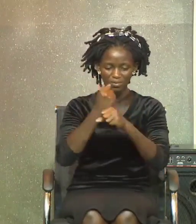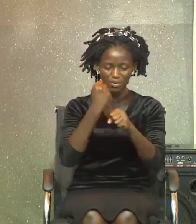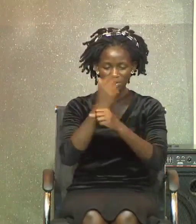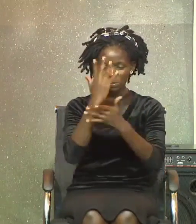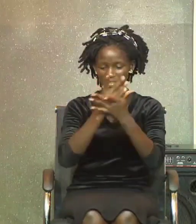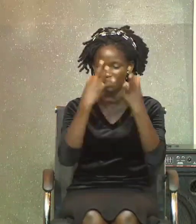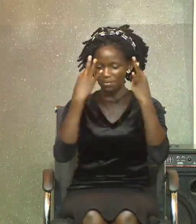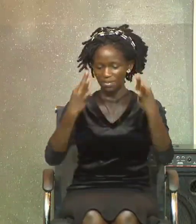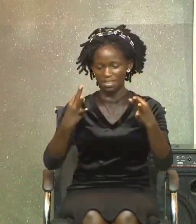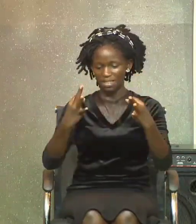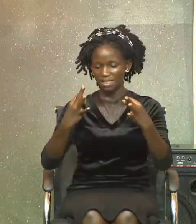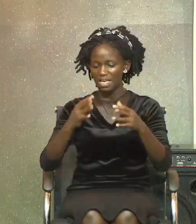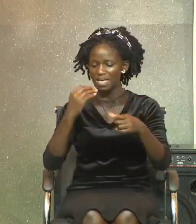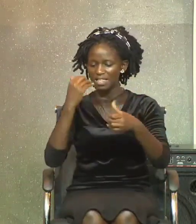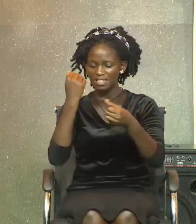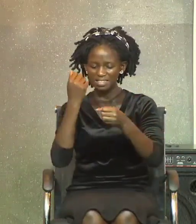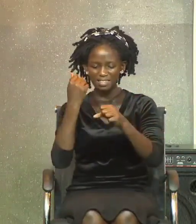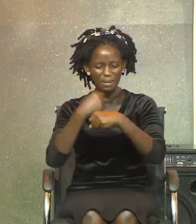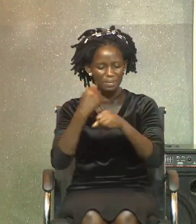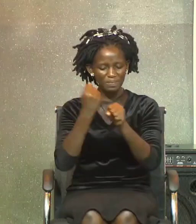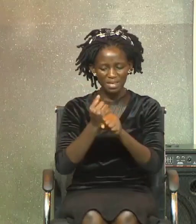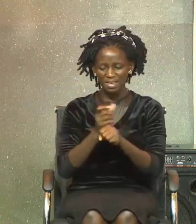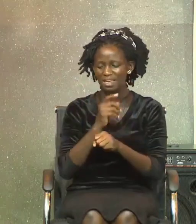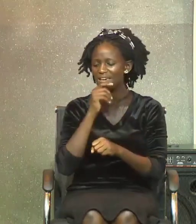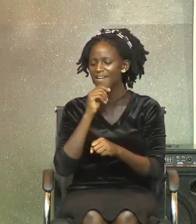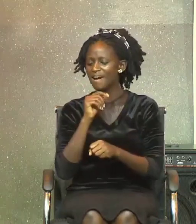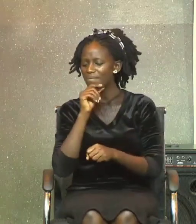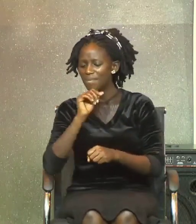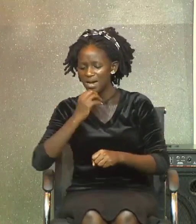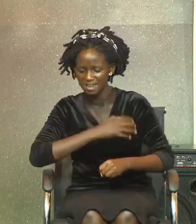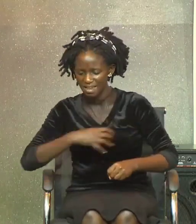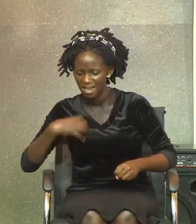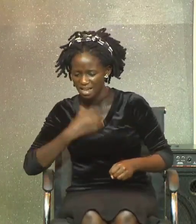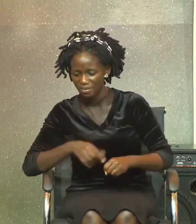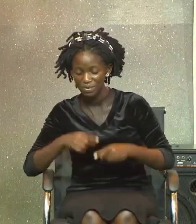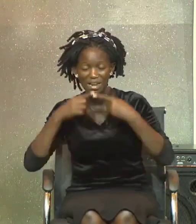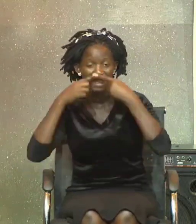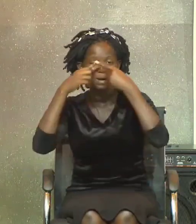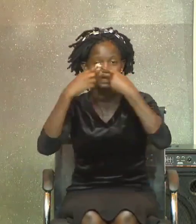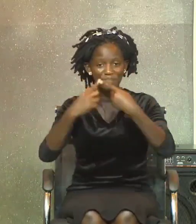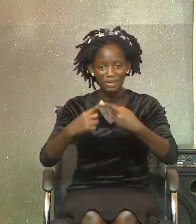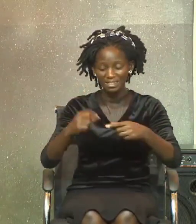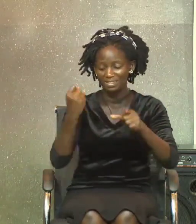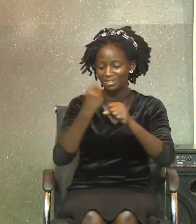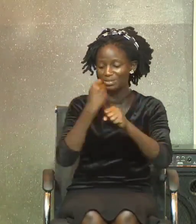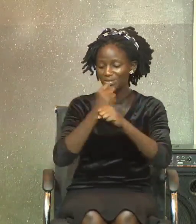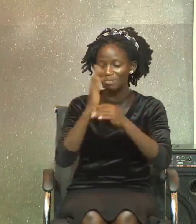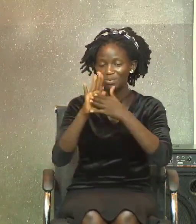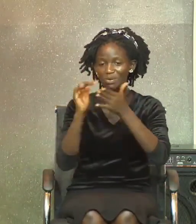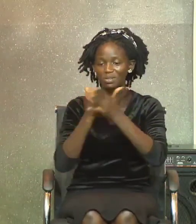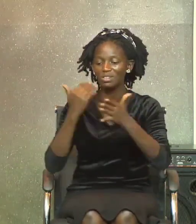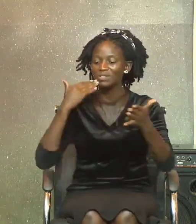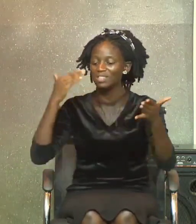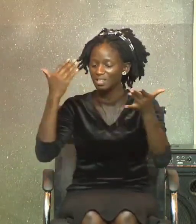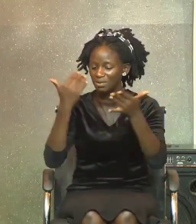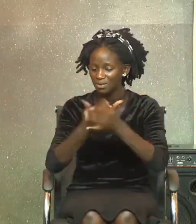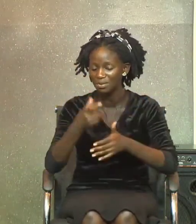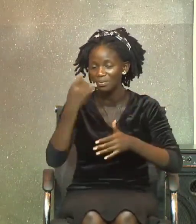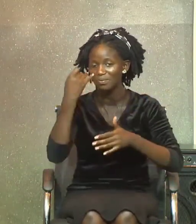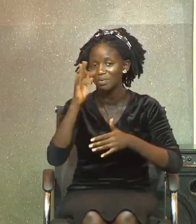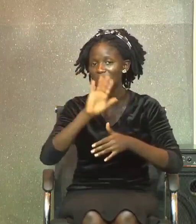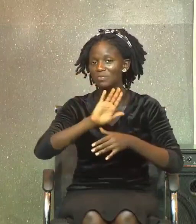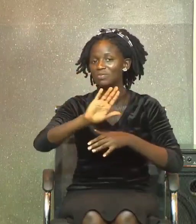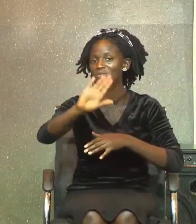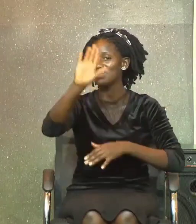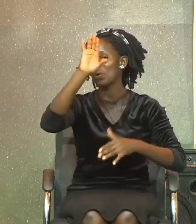okunyiiza omuyise n'aga nti ekisajja baakiroga naye ng'obikola ku lwa bulungi